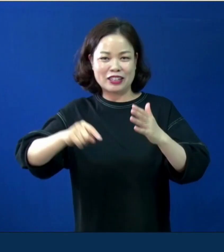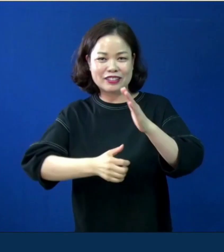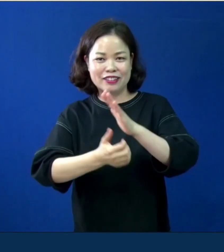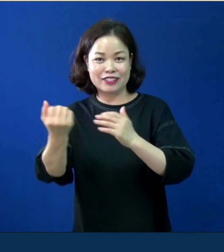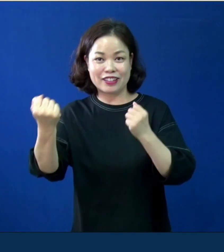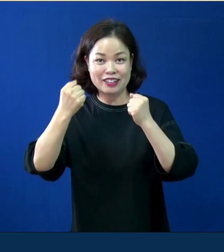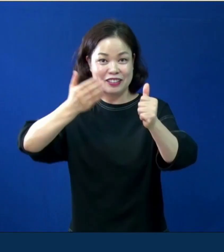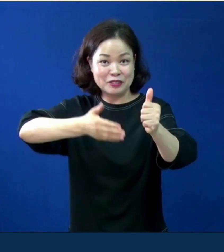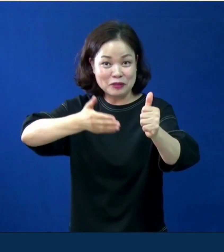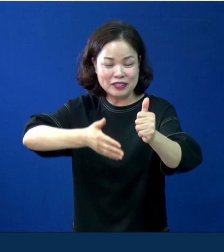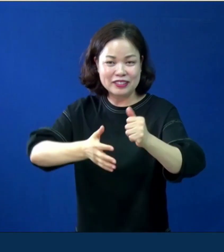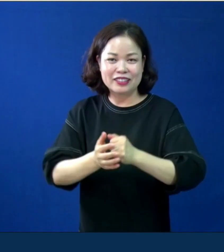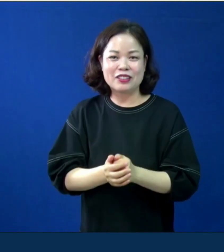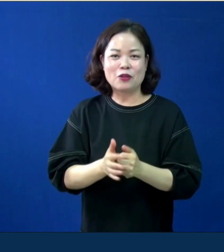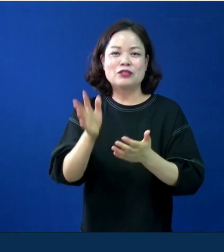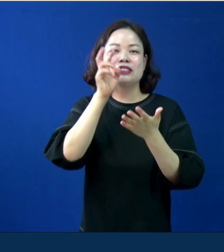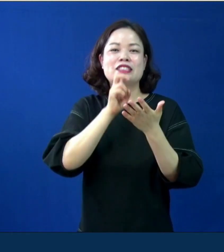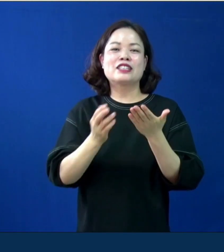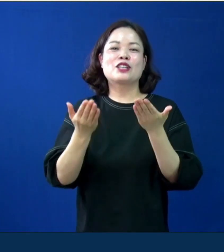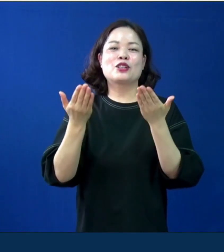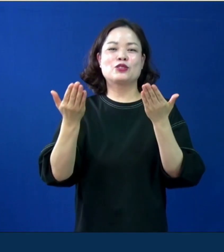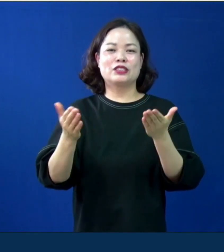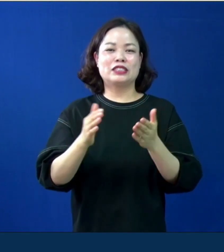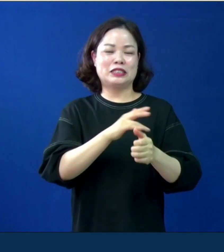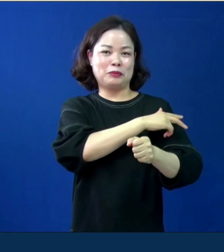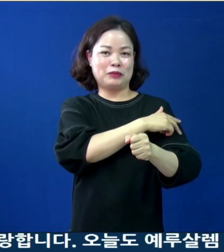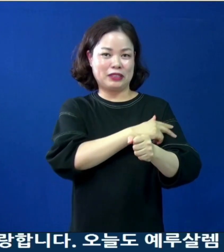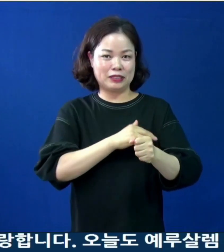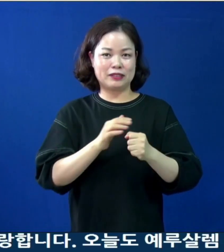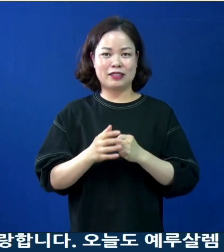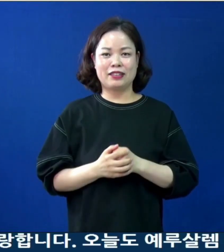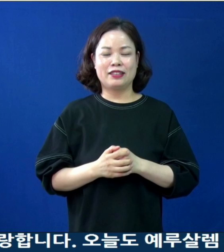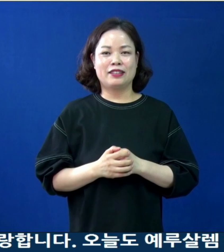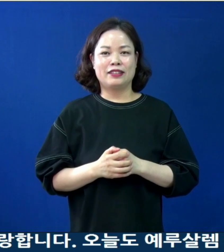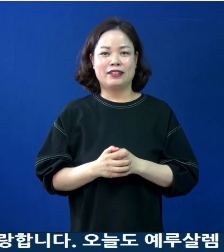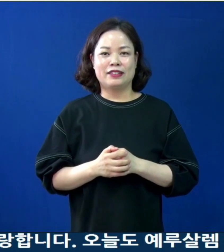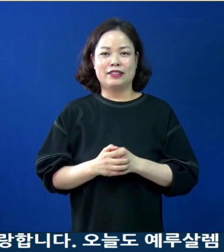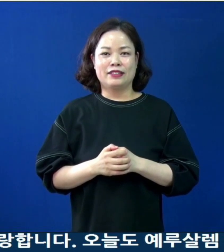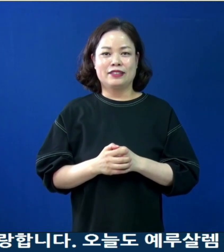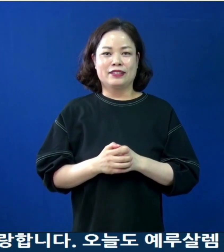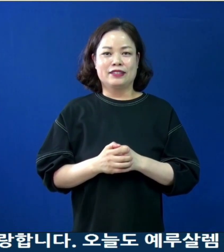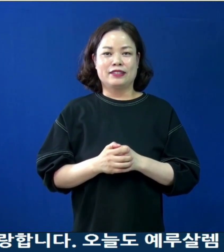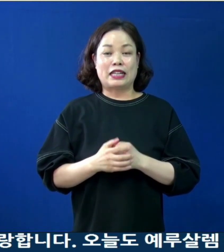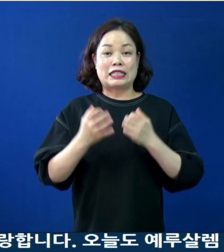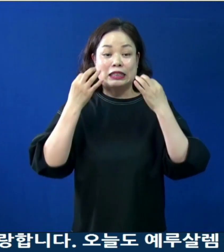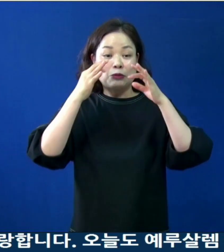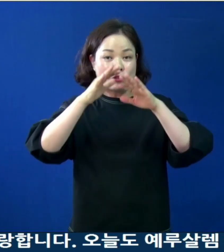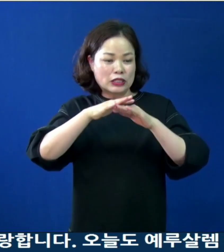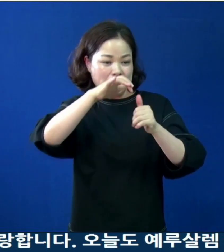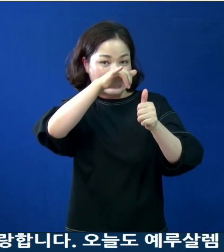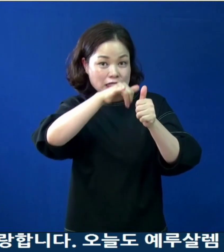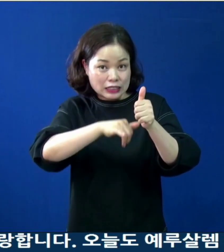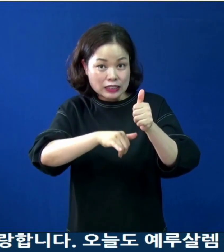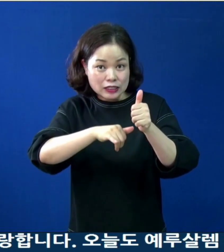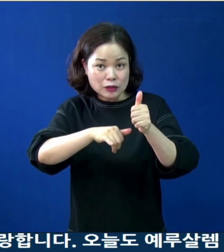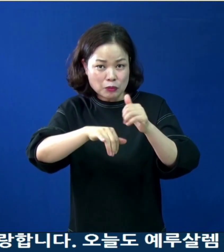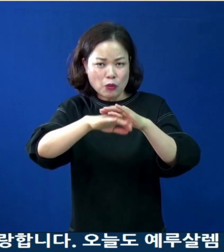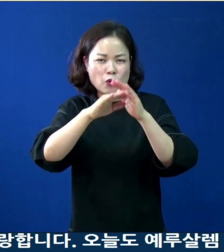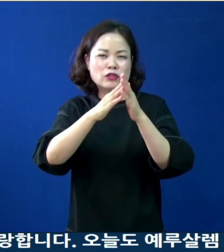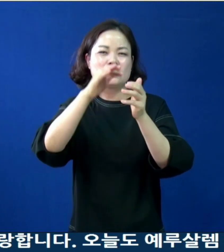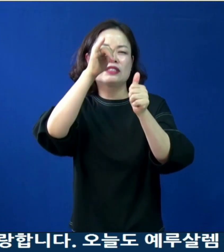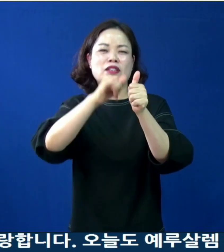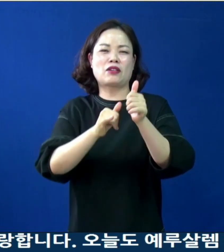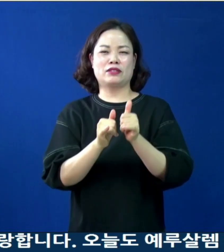소망합니다. 저를 찬양해 주신 우리 집사님, 그리고 이 금요 집회를 섬겨주시는 모든